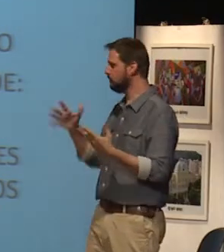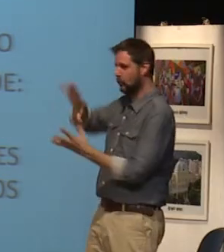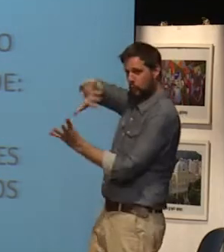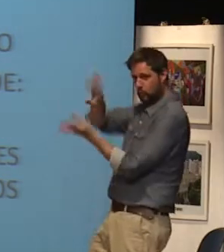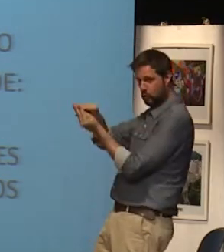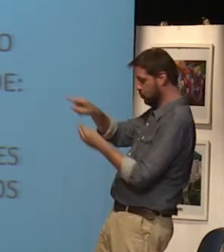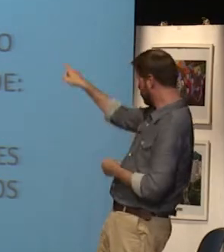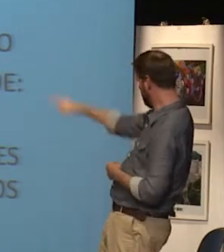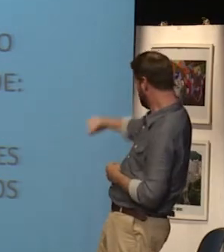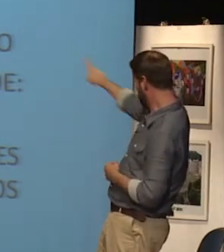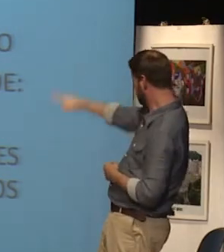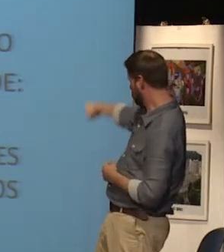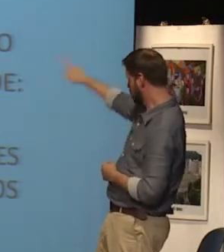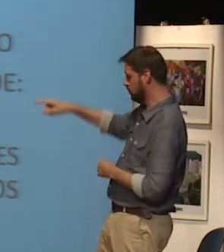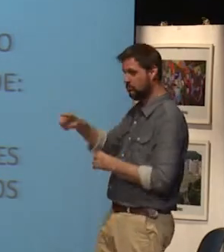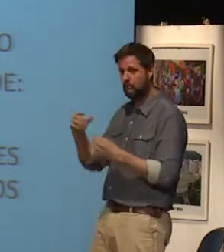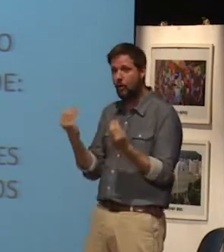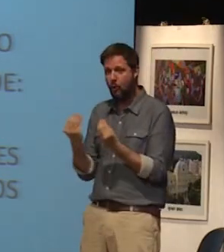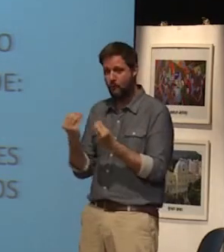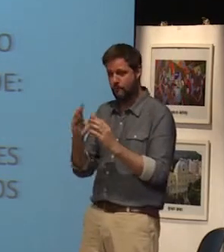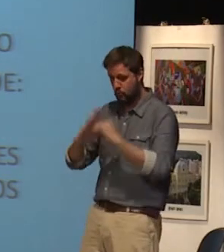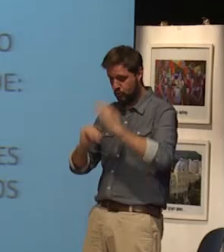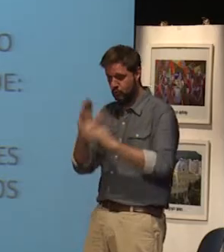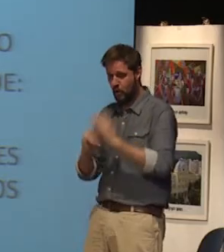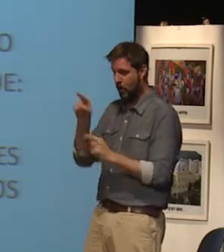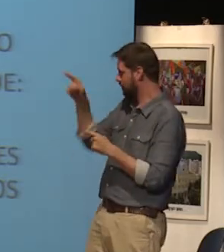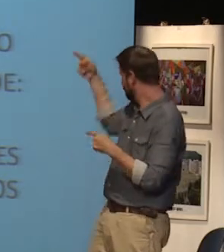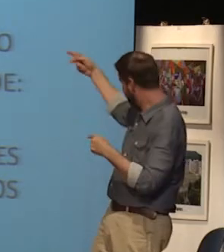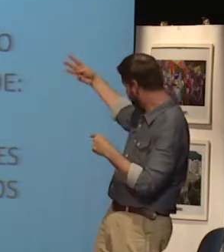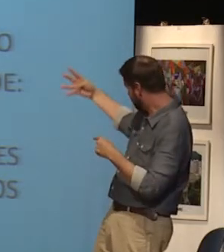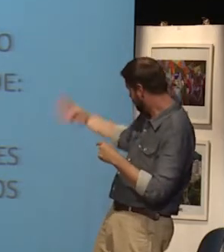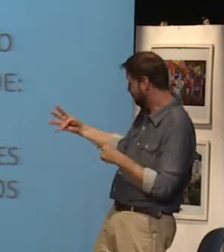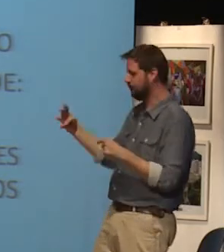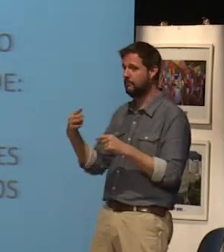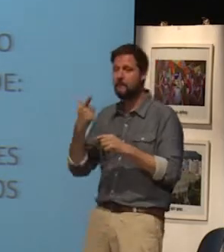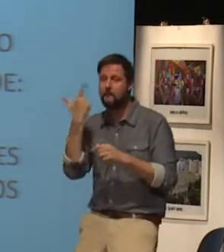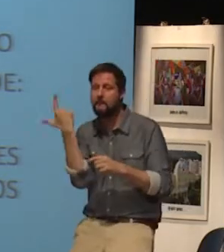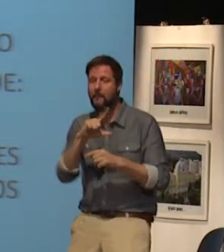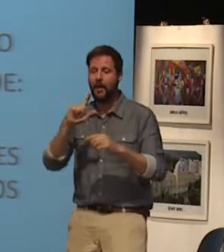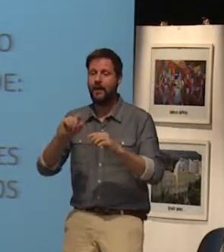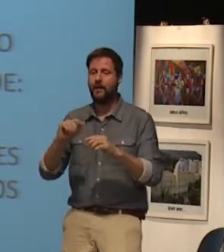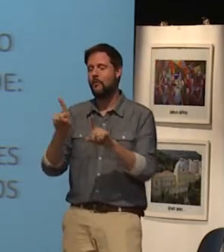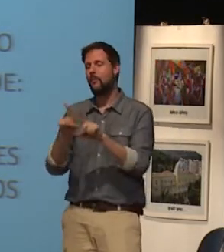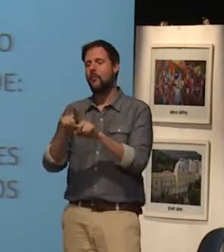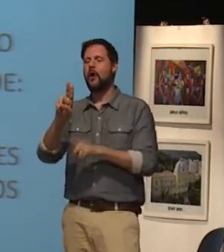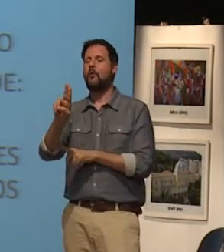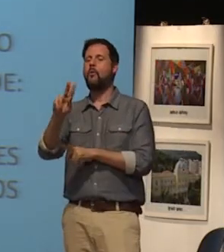exemplo, esse resumo que eu dei agora sobre esses profissionais, né? Esse contexto